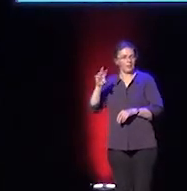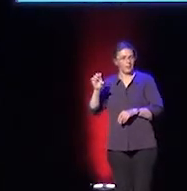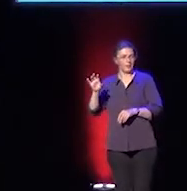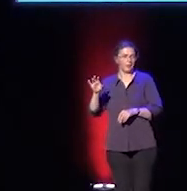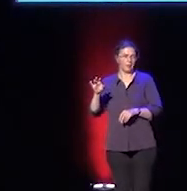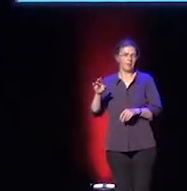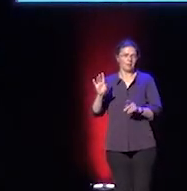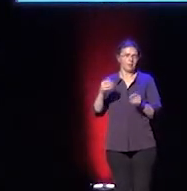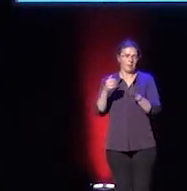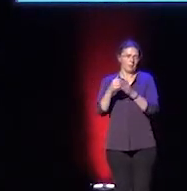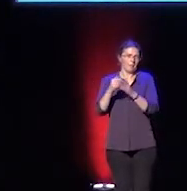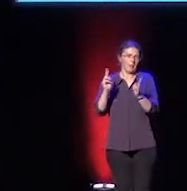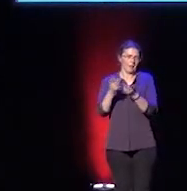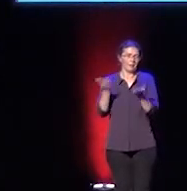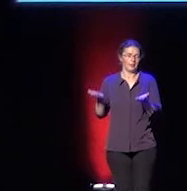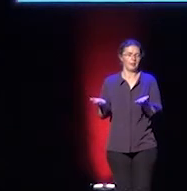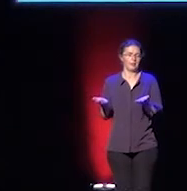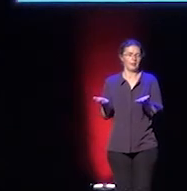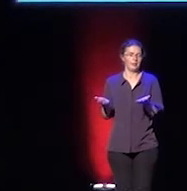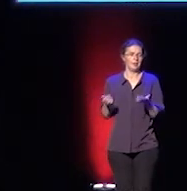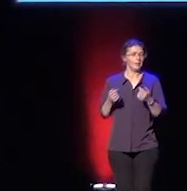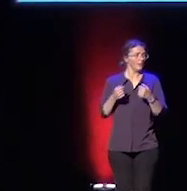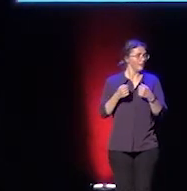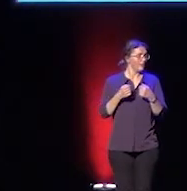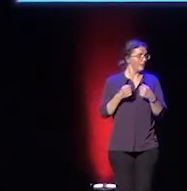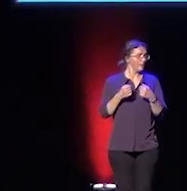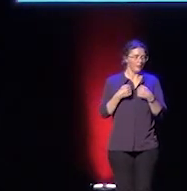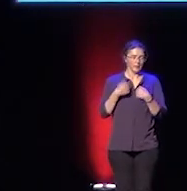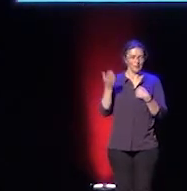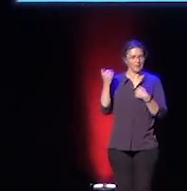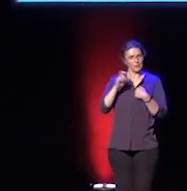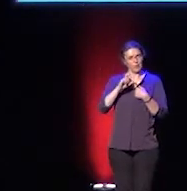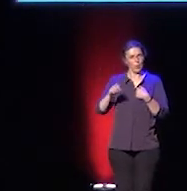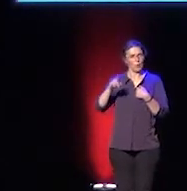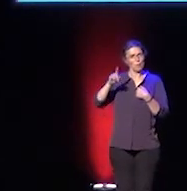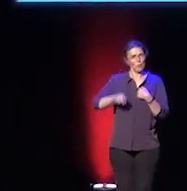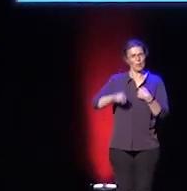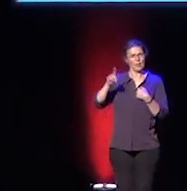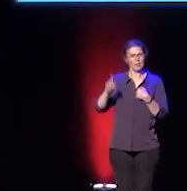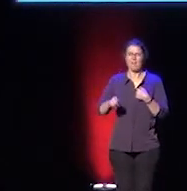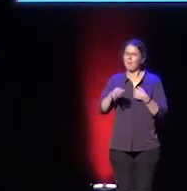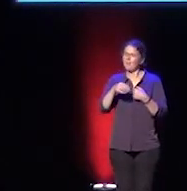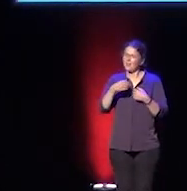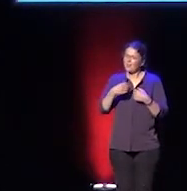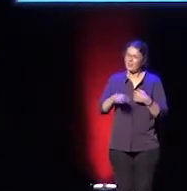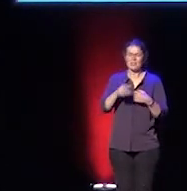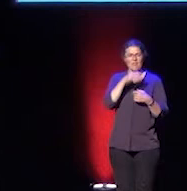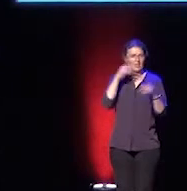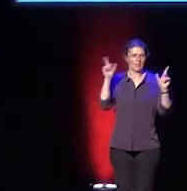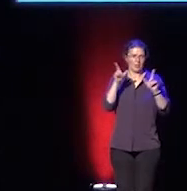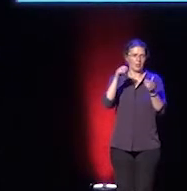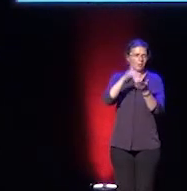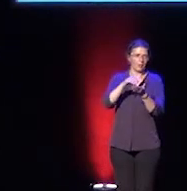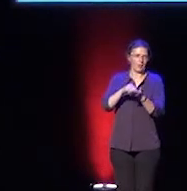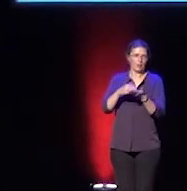liegen ja sehr nah beieinander. Und ich habe in den letzten Wochen, Monaten an vielen Veranstaltungen teilgenommen,